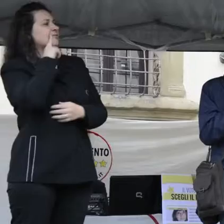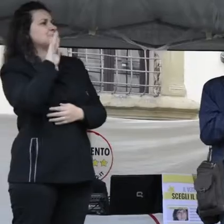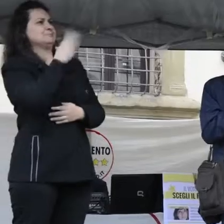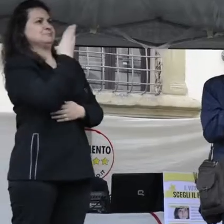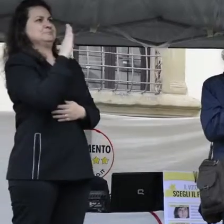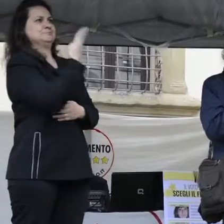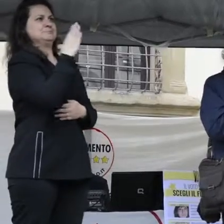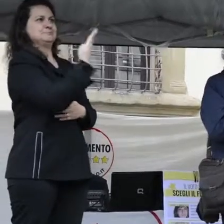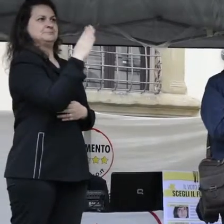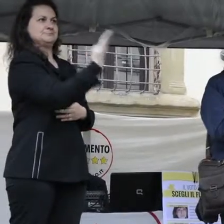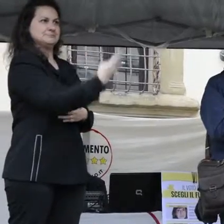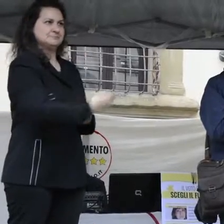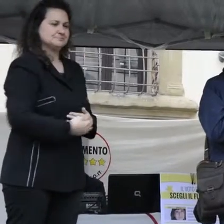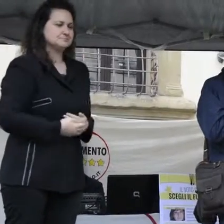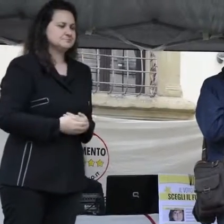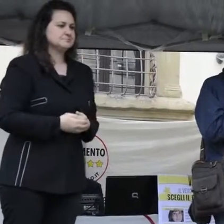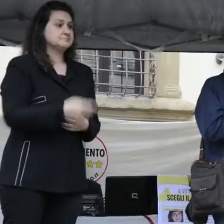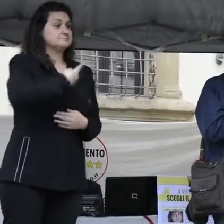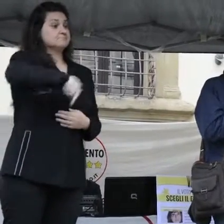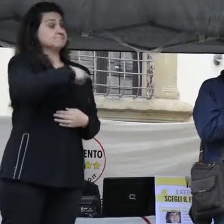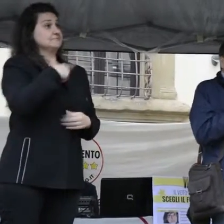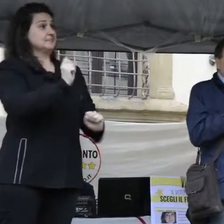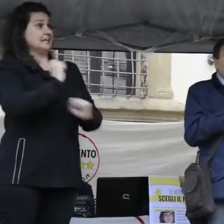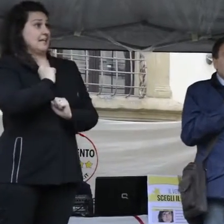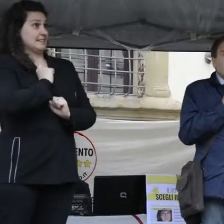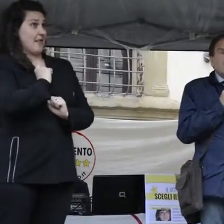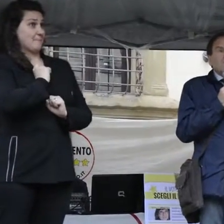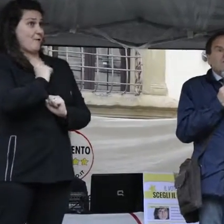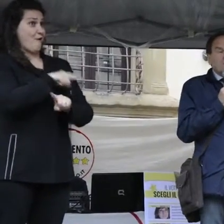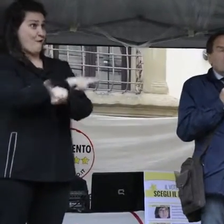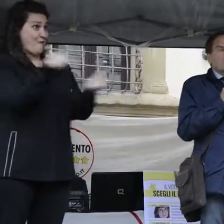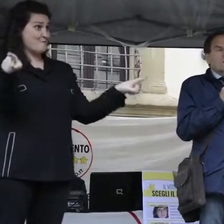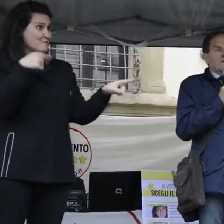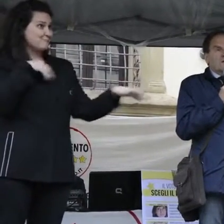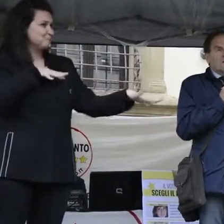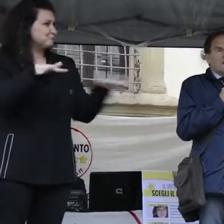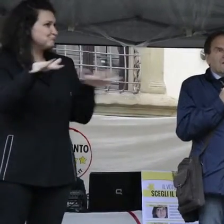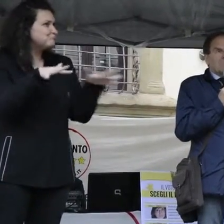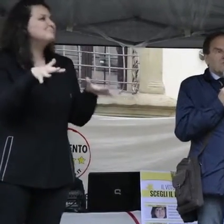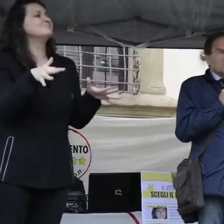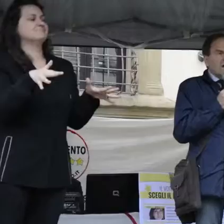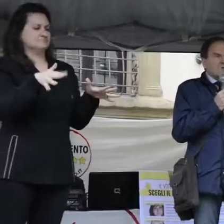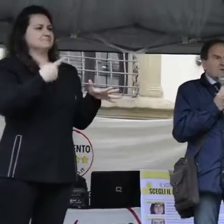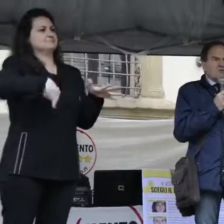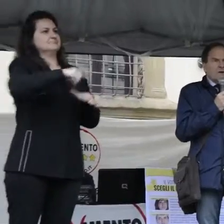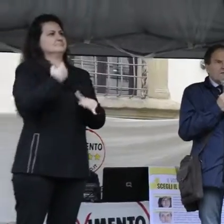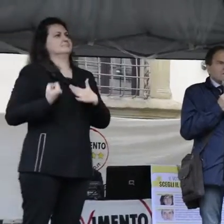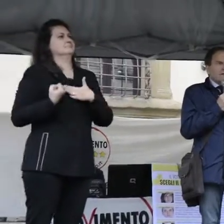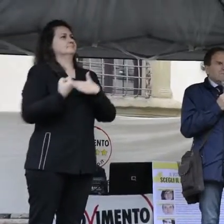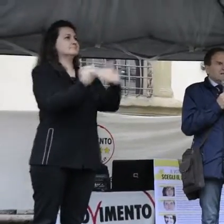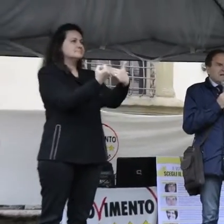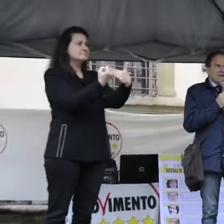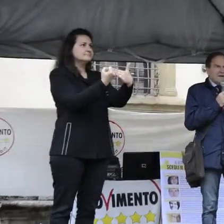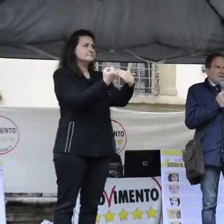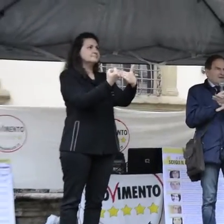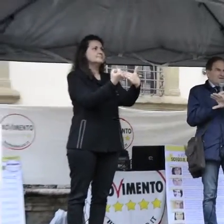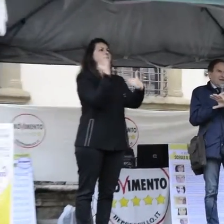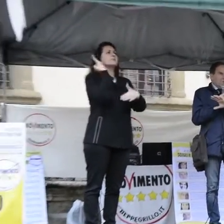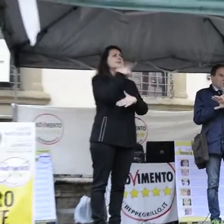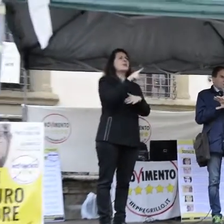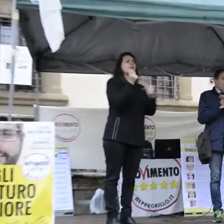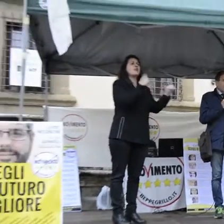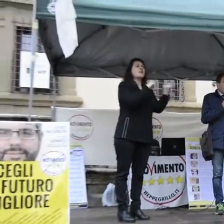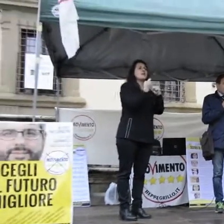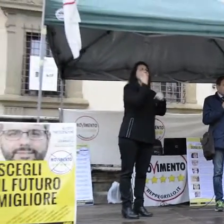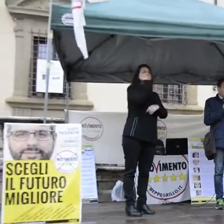noi crediamo in questo che fate voi, ovviamente noi appoggiamo sicuramente la battaglia